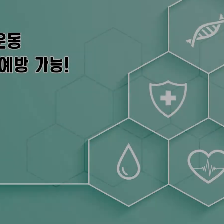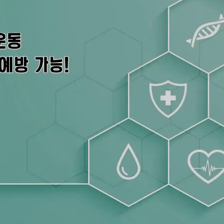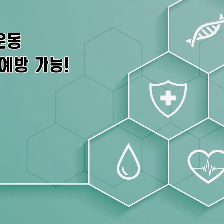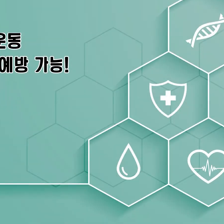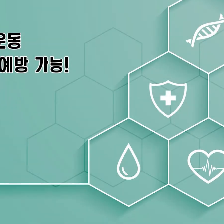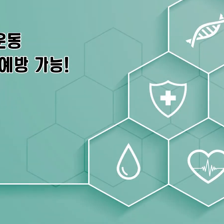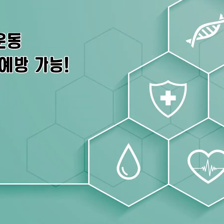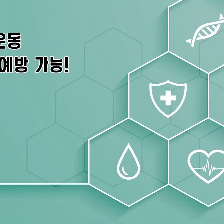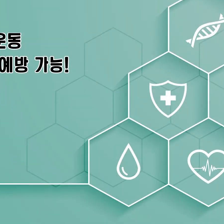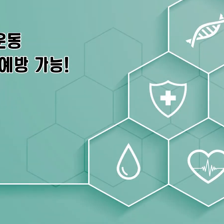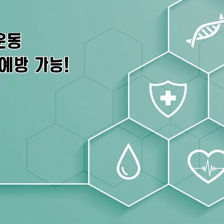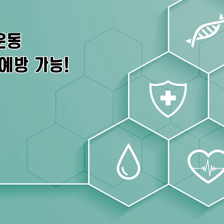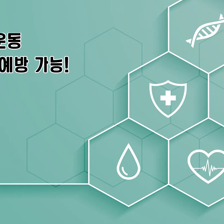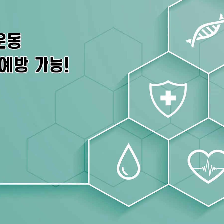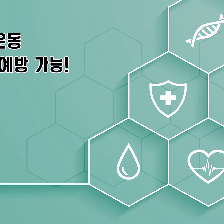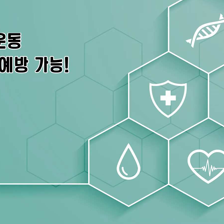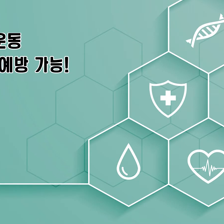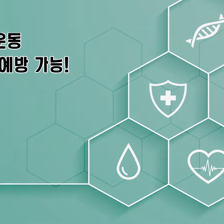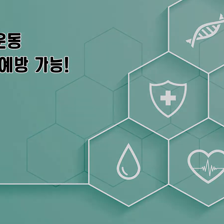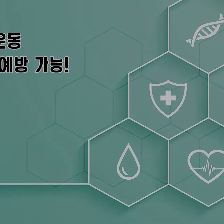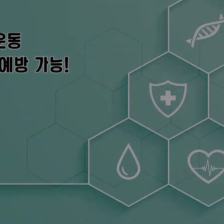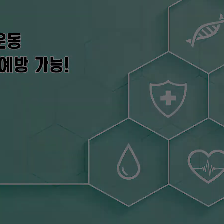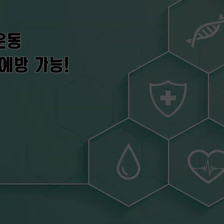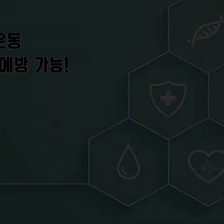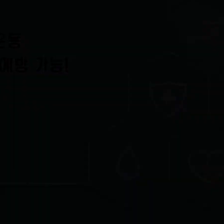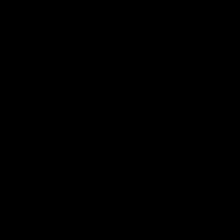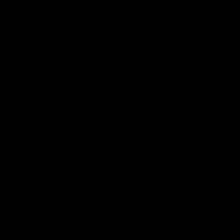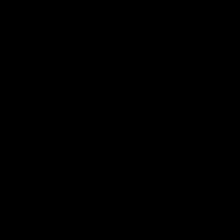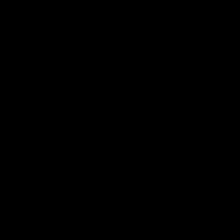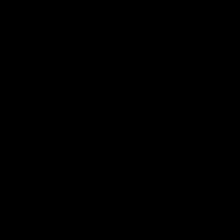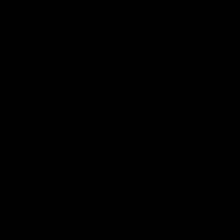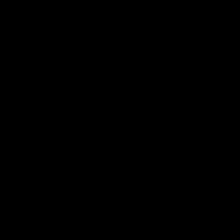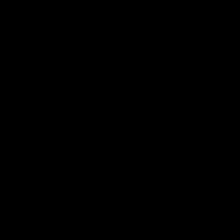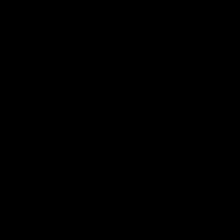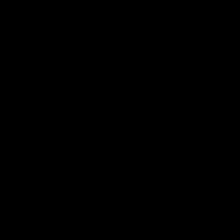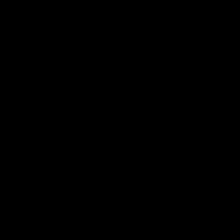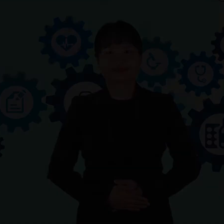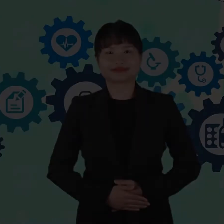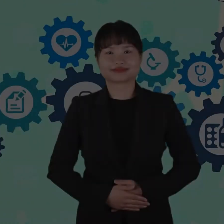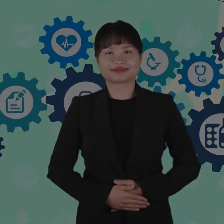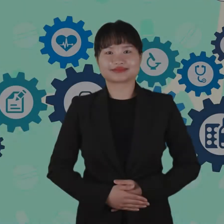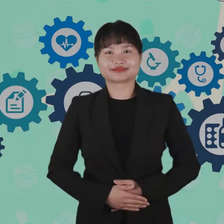암, 금연, 금주, 운동 삼박자로 예방 가능.